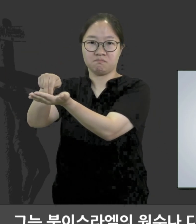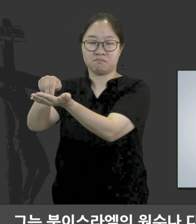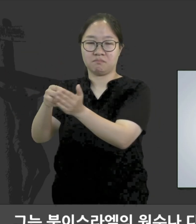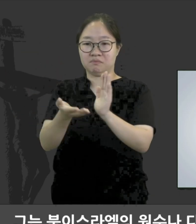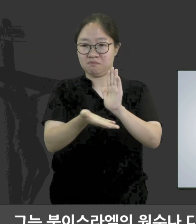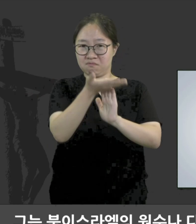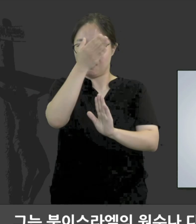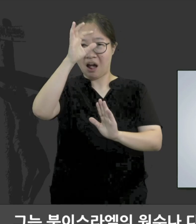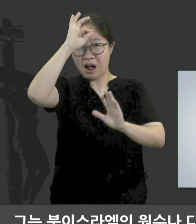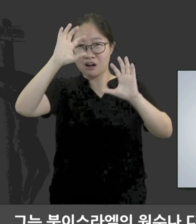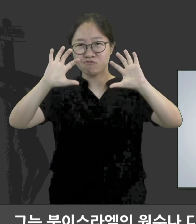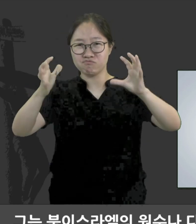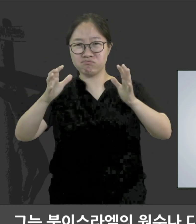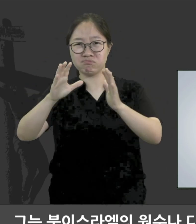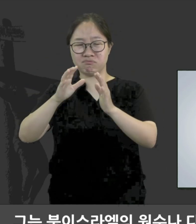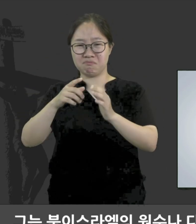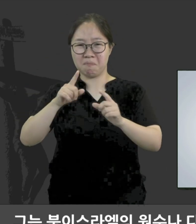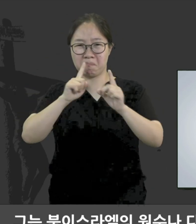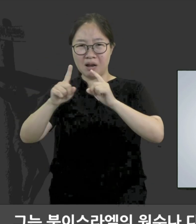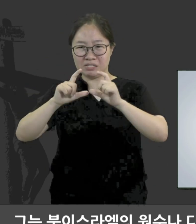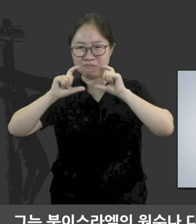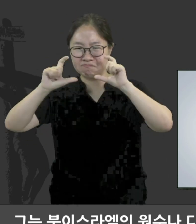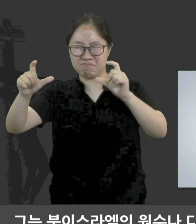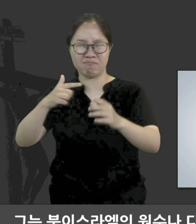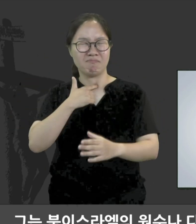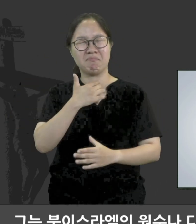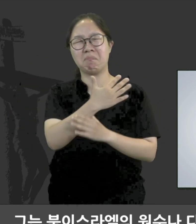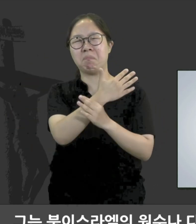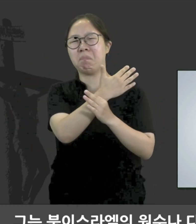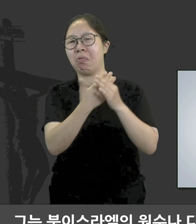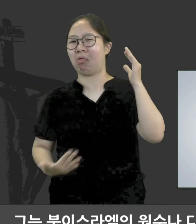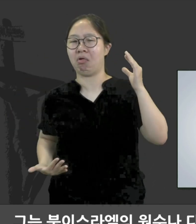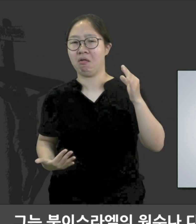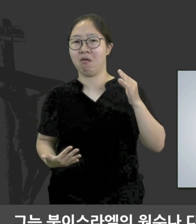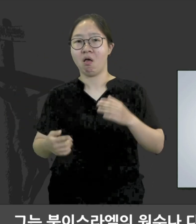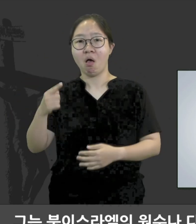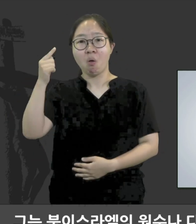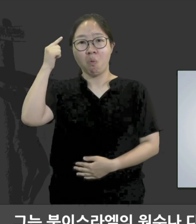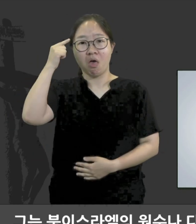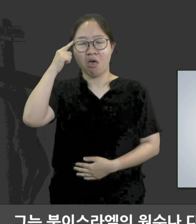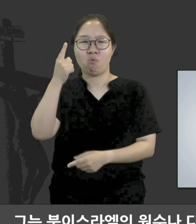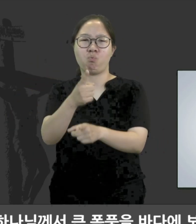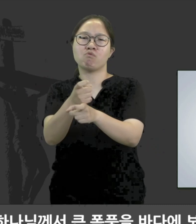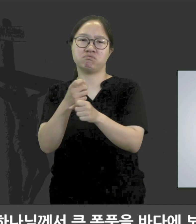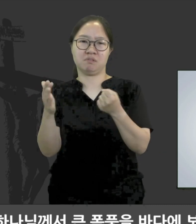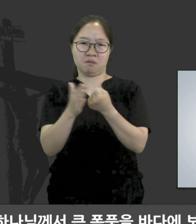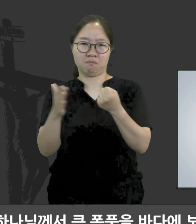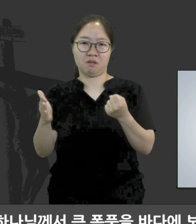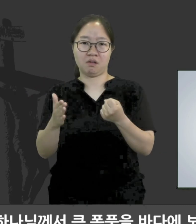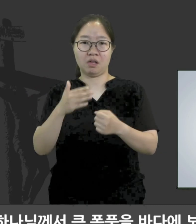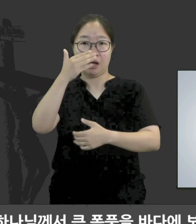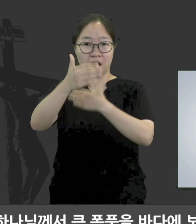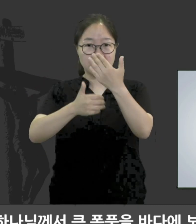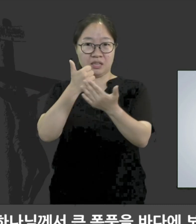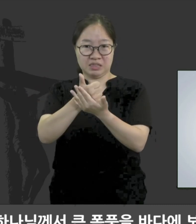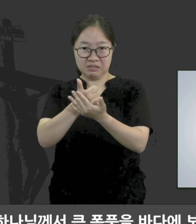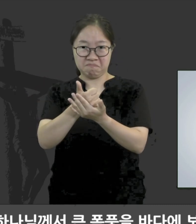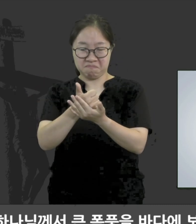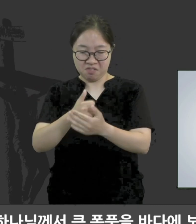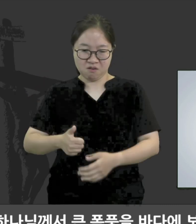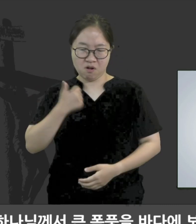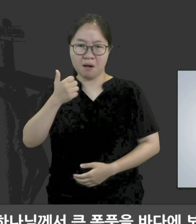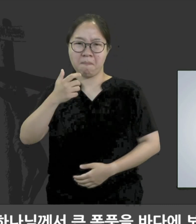그는 북이스라엘의 원수나 다름없는 아수르에게 말씀을 전하고 싶지 않았습니다. 이에 하나님께서